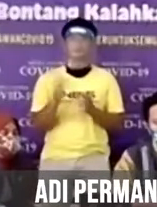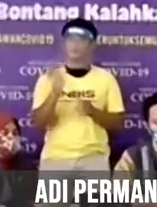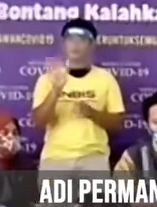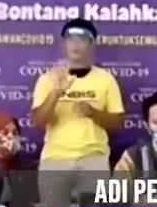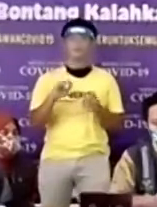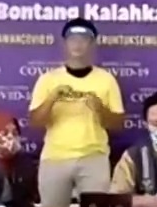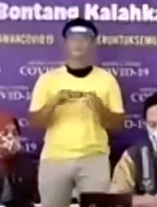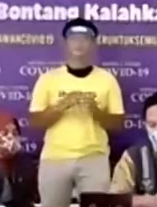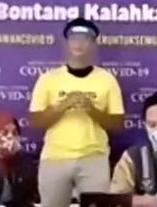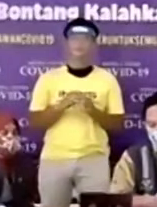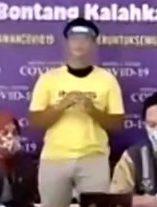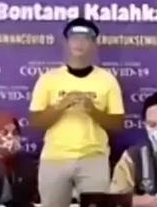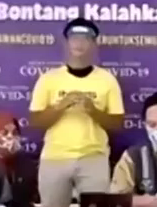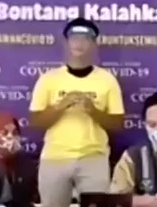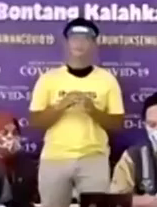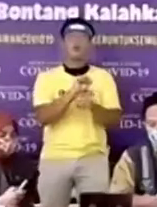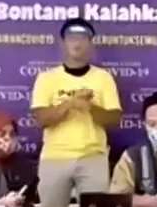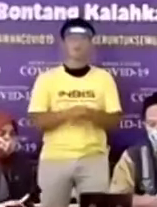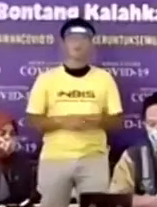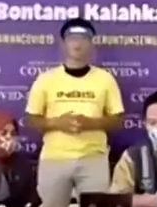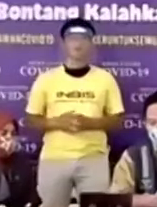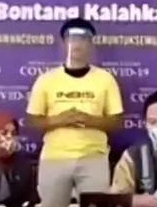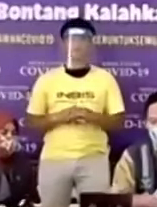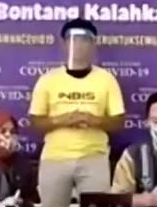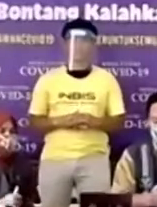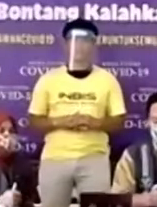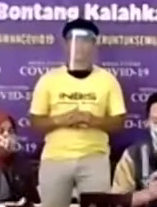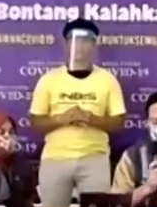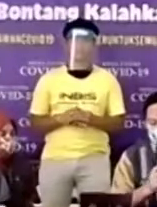mana fasilitas kesehatan panas seperti itu